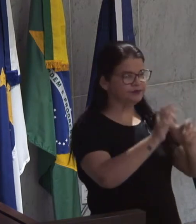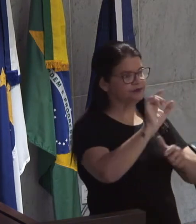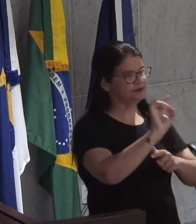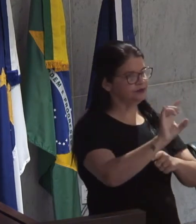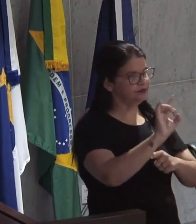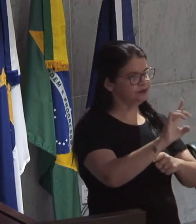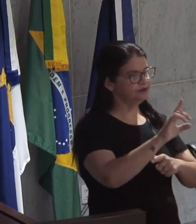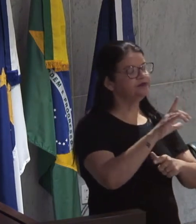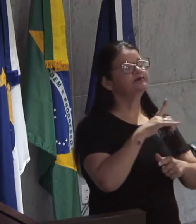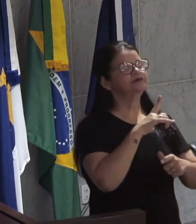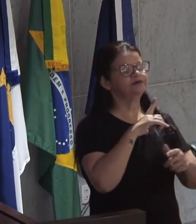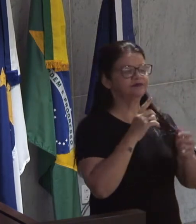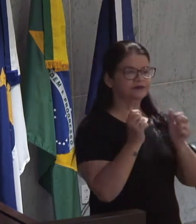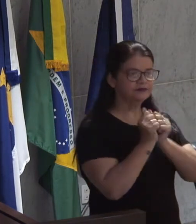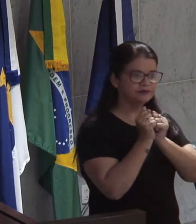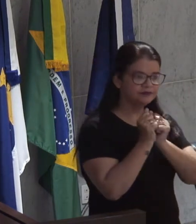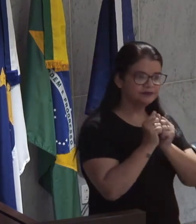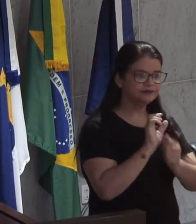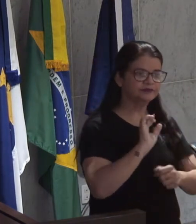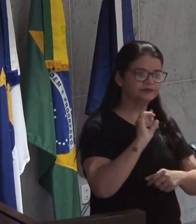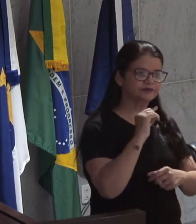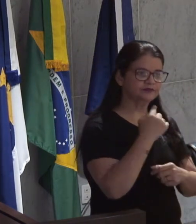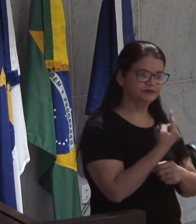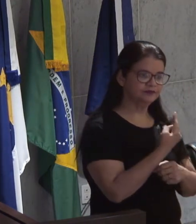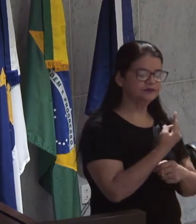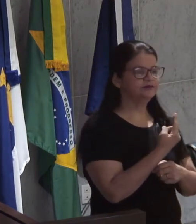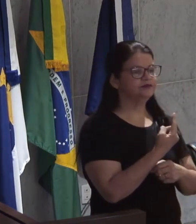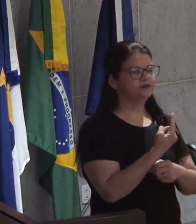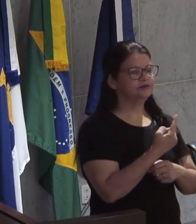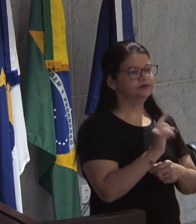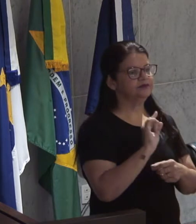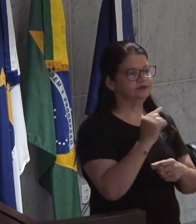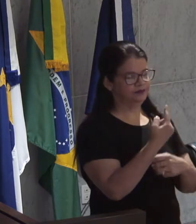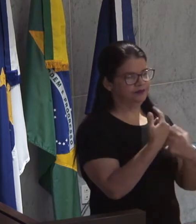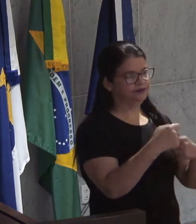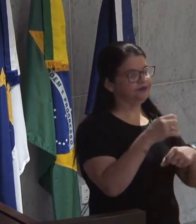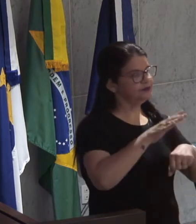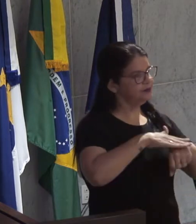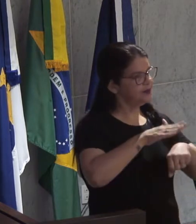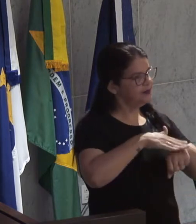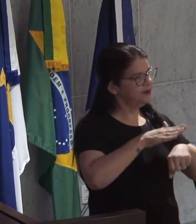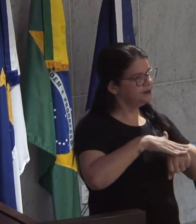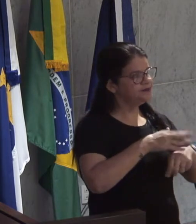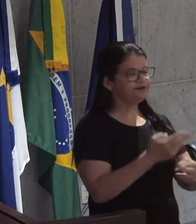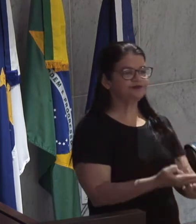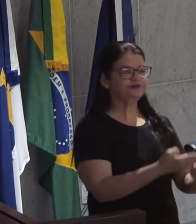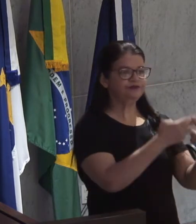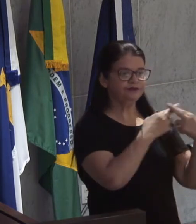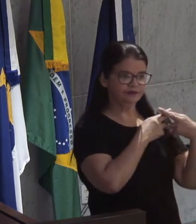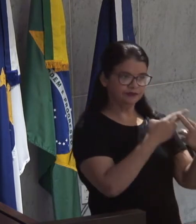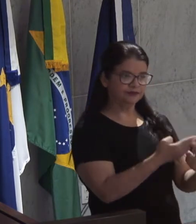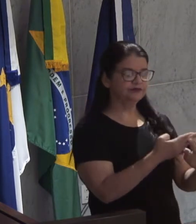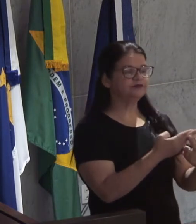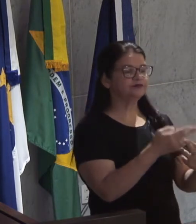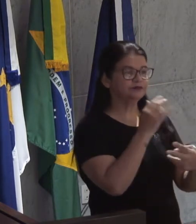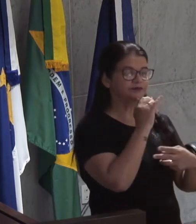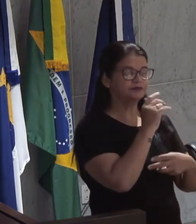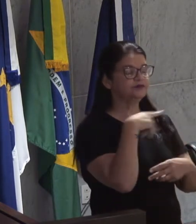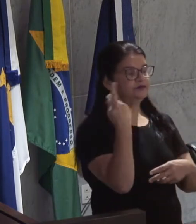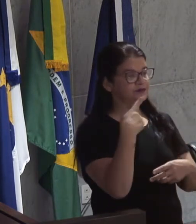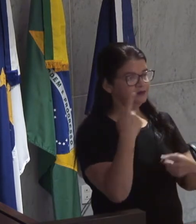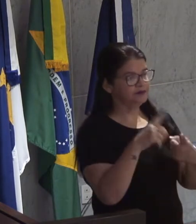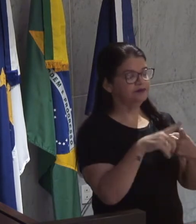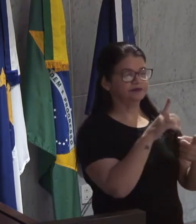que estejam do nosso lado. E a gente precisa chamar a responsabilidade de vereador,